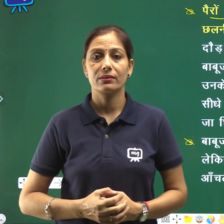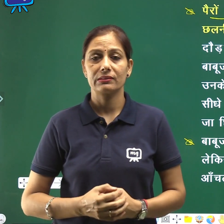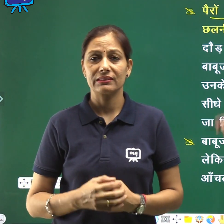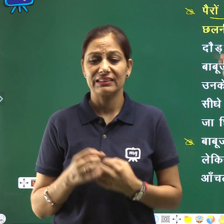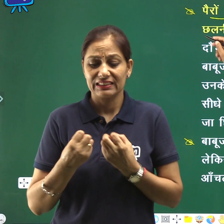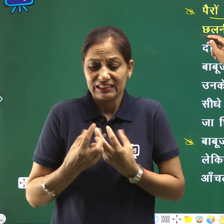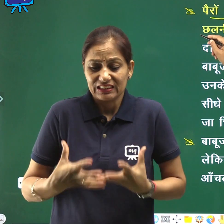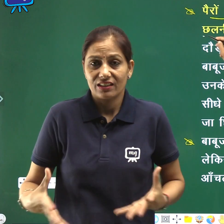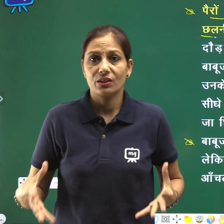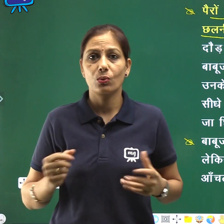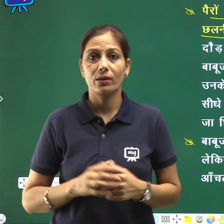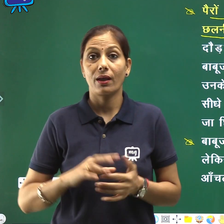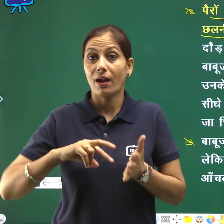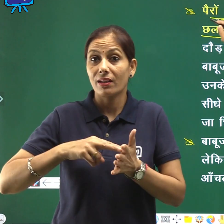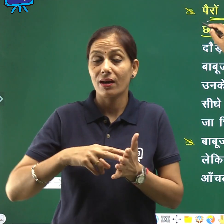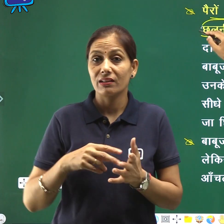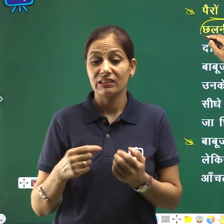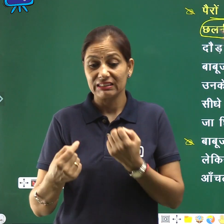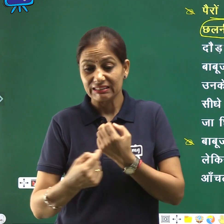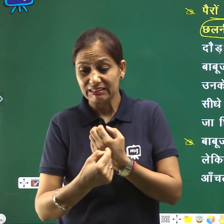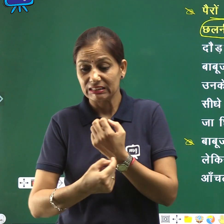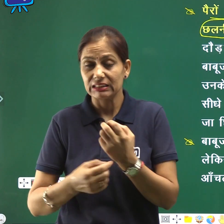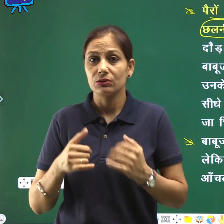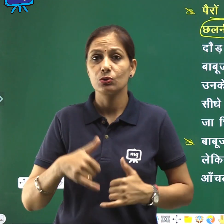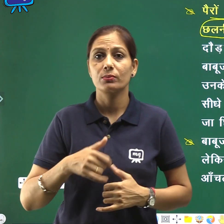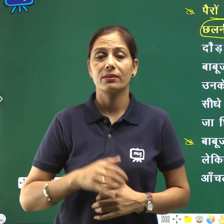छलनी हो गए, अर्थात जगह जगह कांटे चिप गए